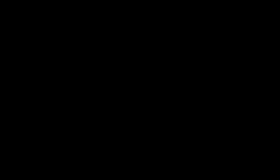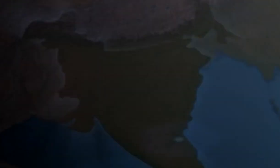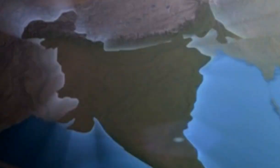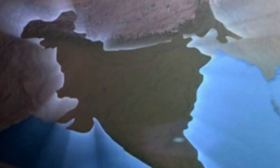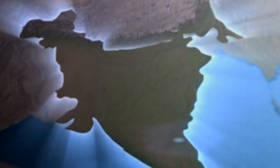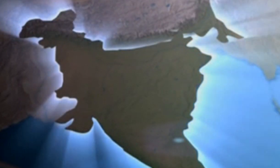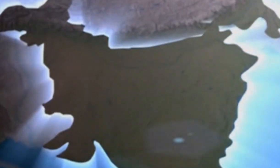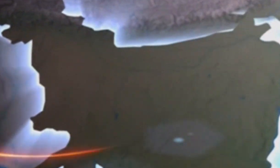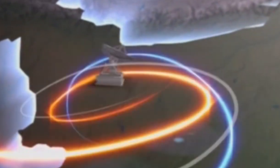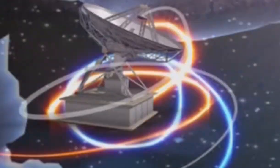कर दो